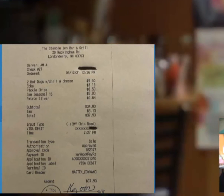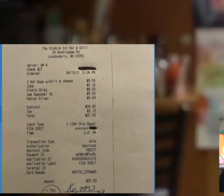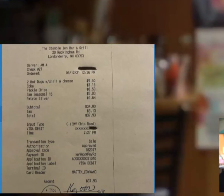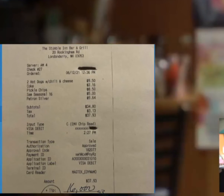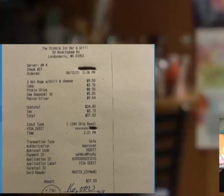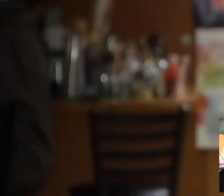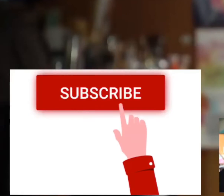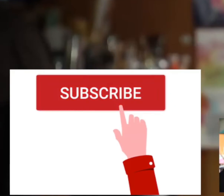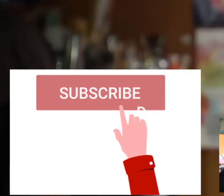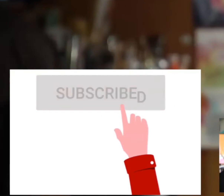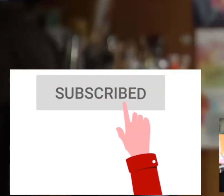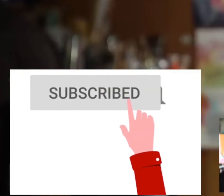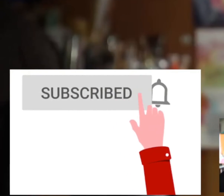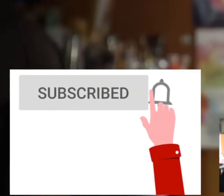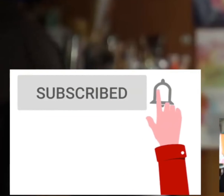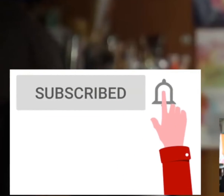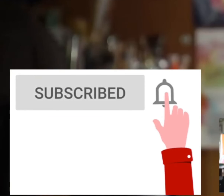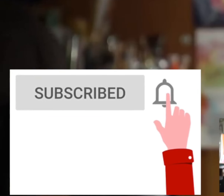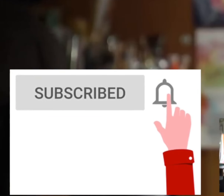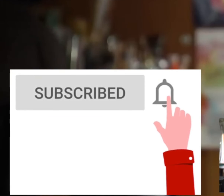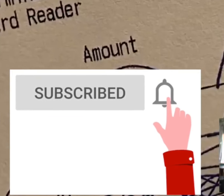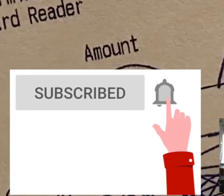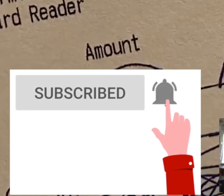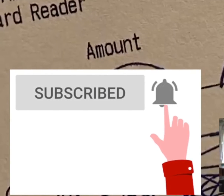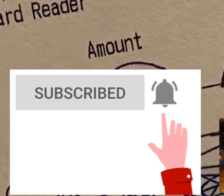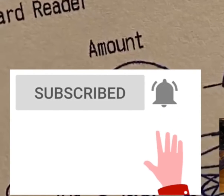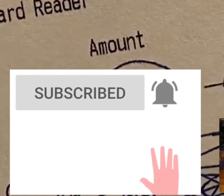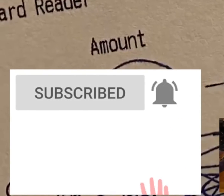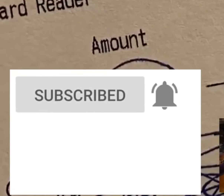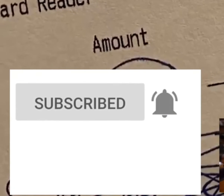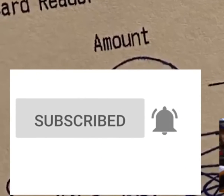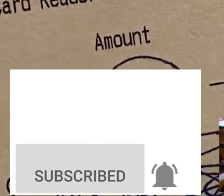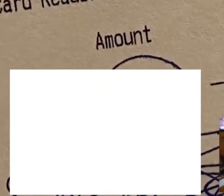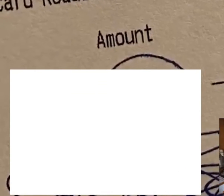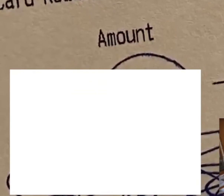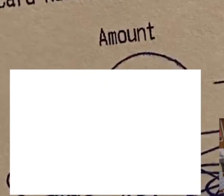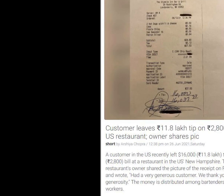भी बनना चाहोगे ऐसे व्यक्ति? कमेंट करें और मेरे चैनल को लाइक, शेयर और सब्सक्राइब जरूर करें।